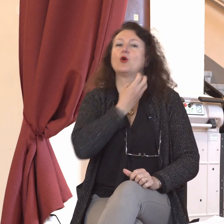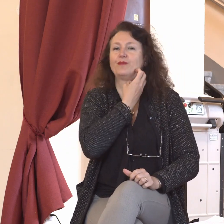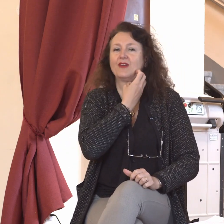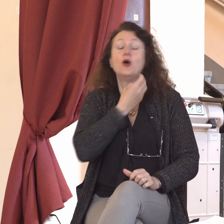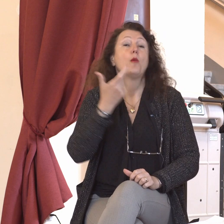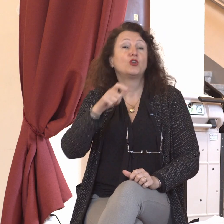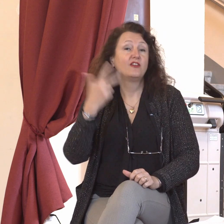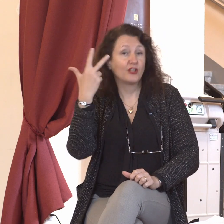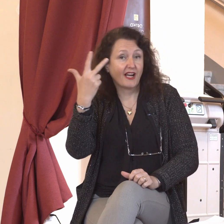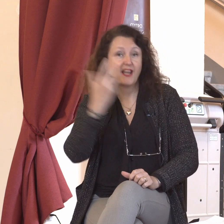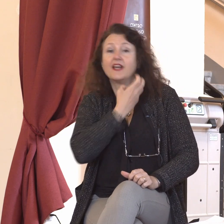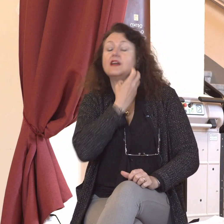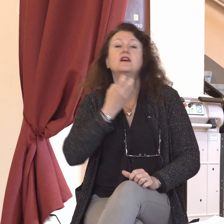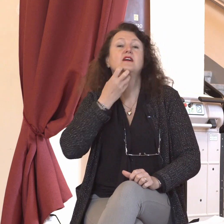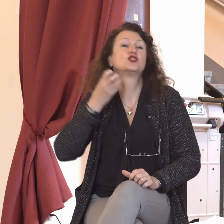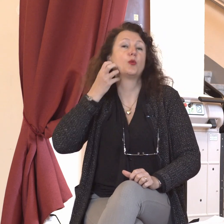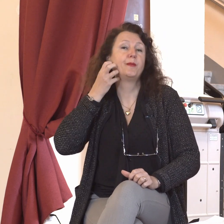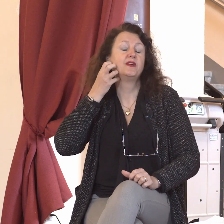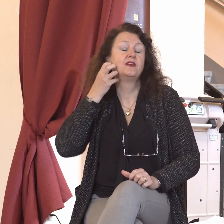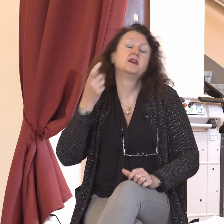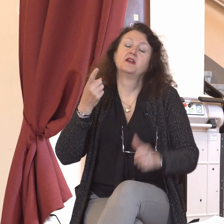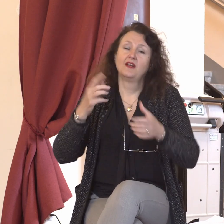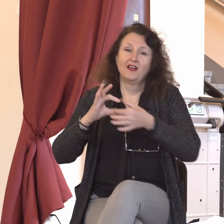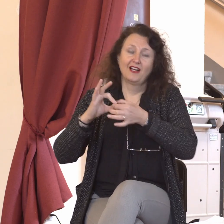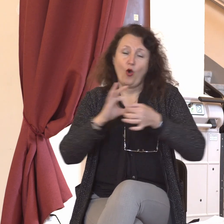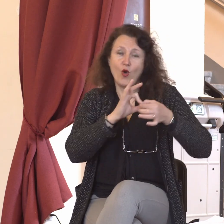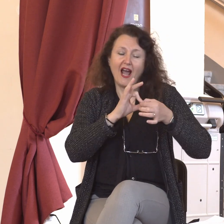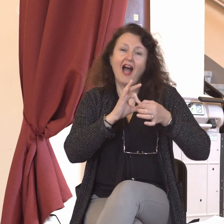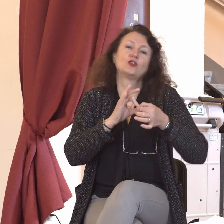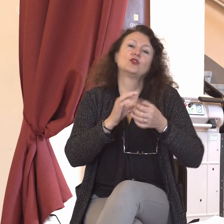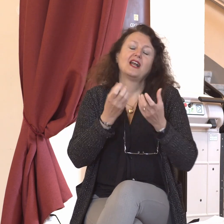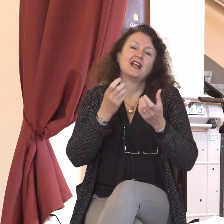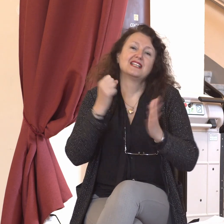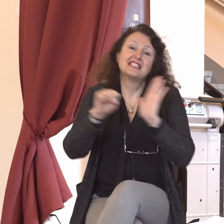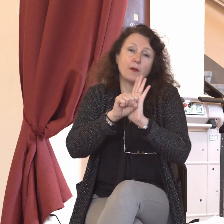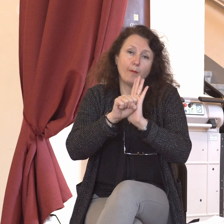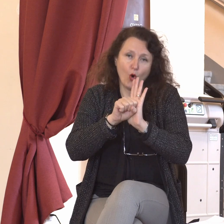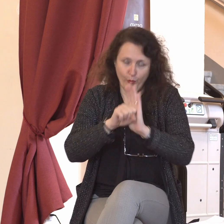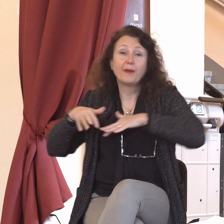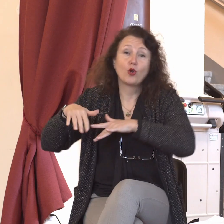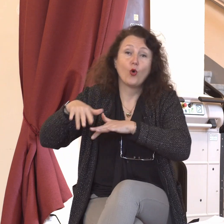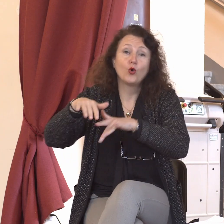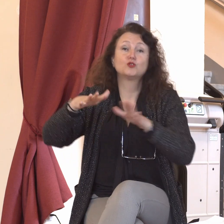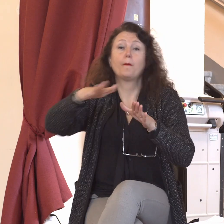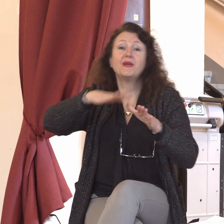Bergamo. Motivo 3, shopping. Collegato del simbolo, percorso,